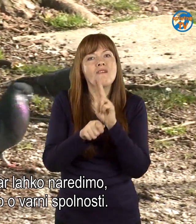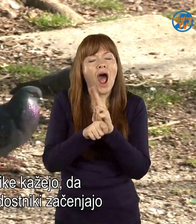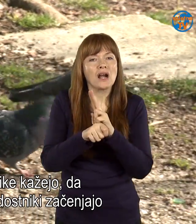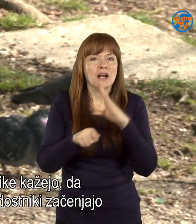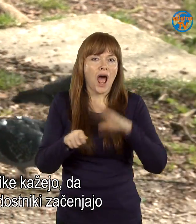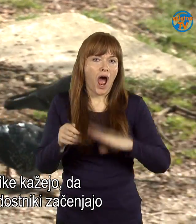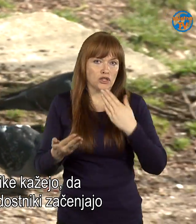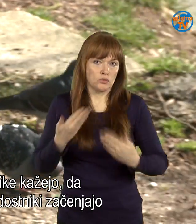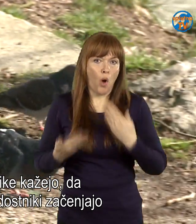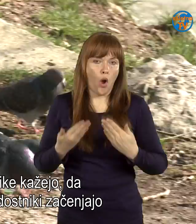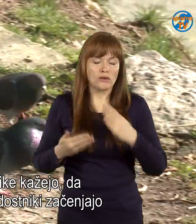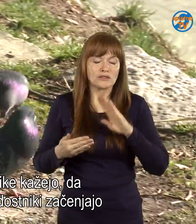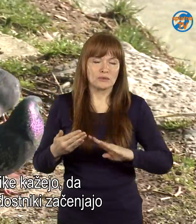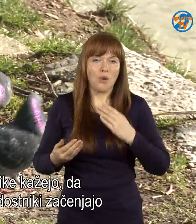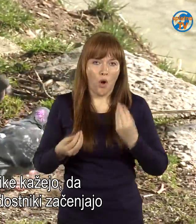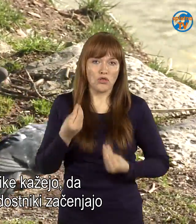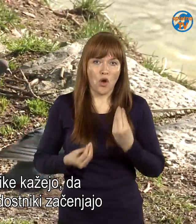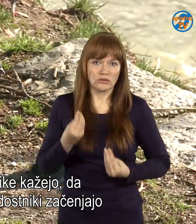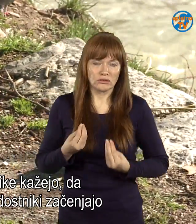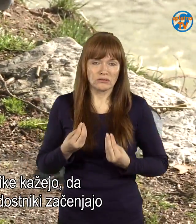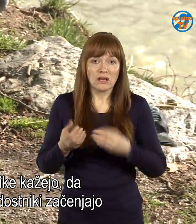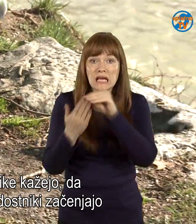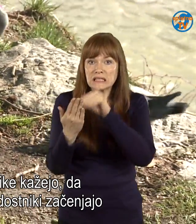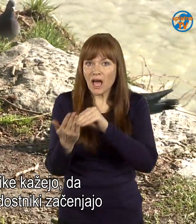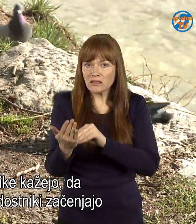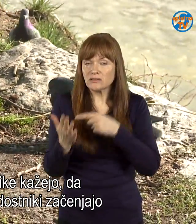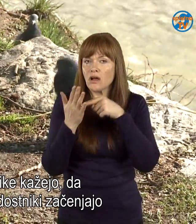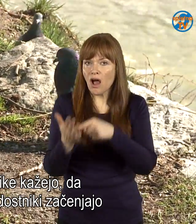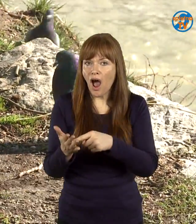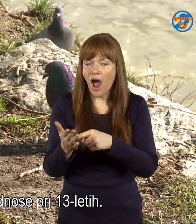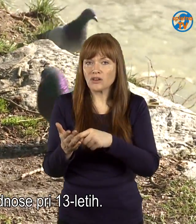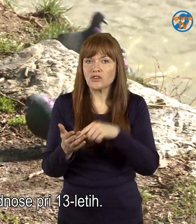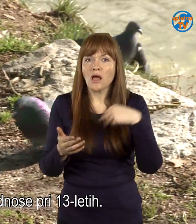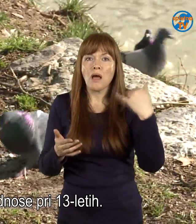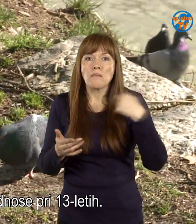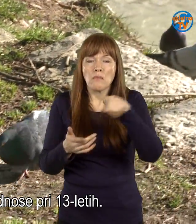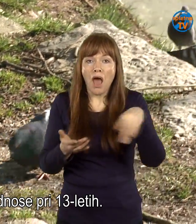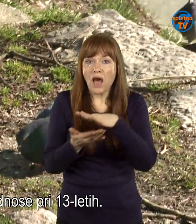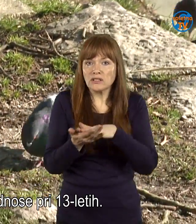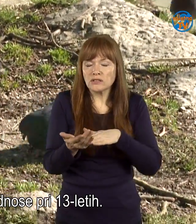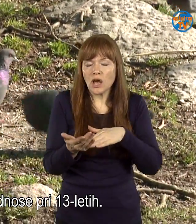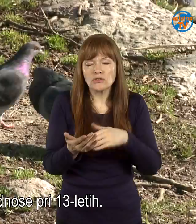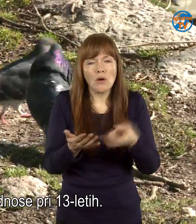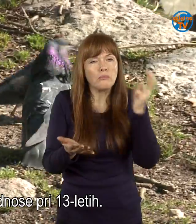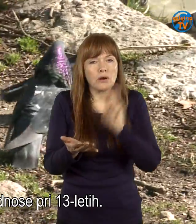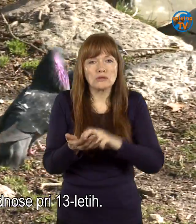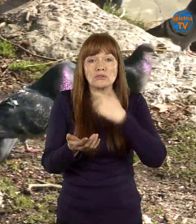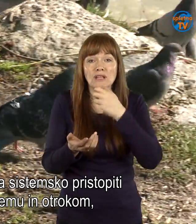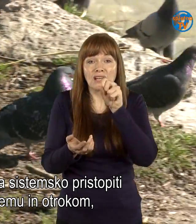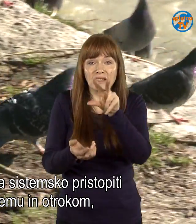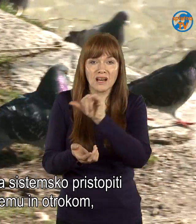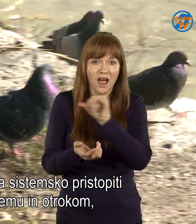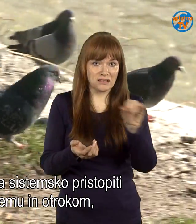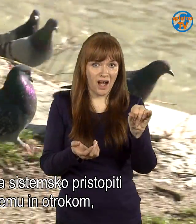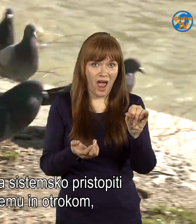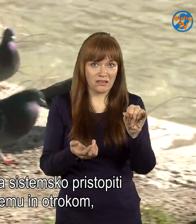Vse statistike kažejo, ne, da slovenski mladostniki začenjajo s prvimi odnosi pri 13 letih. Ne. To mislim, da je